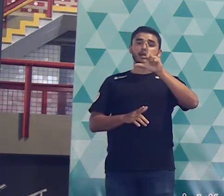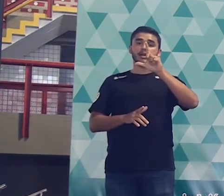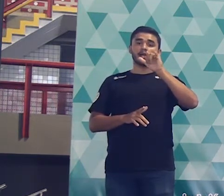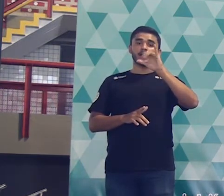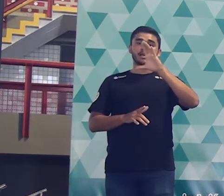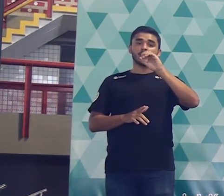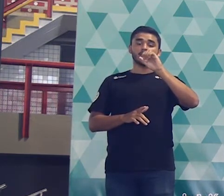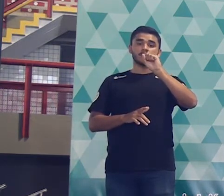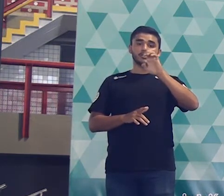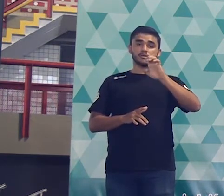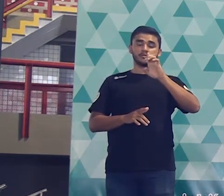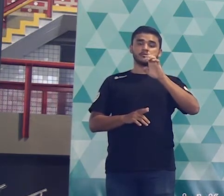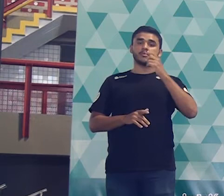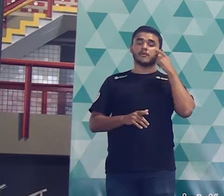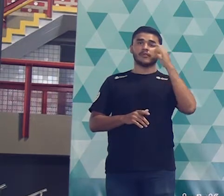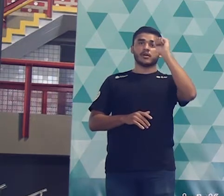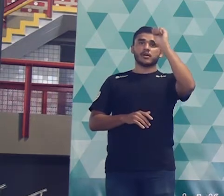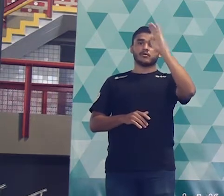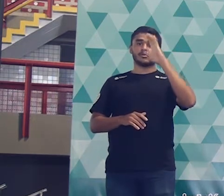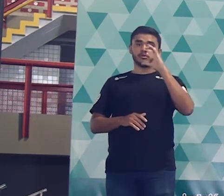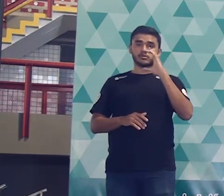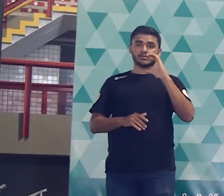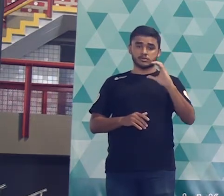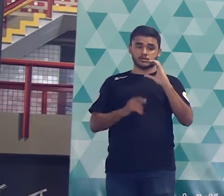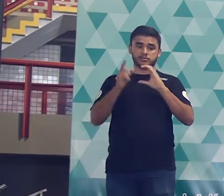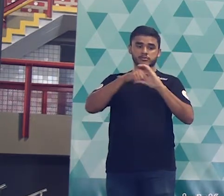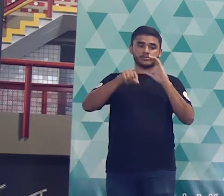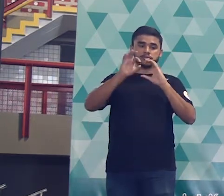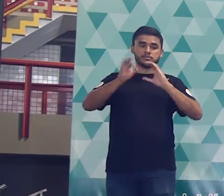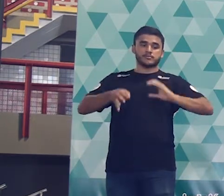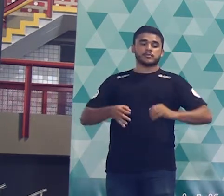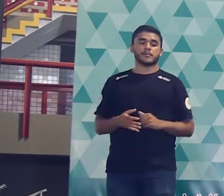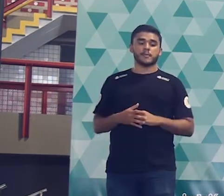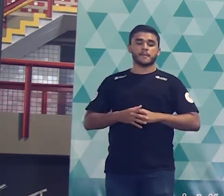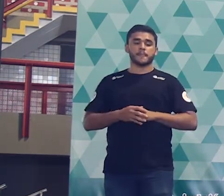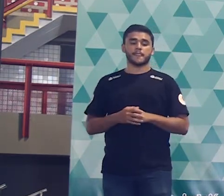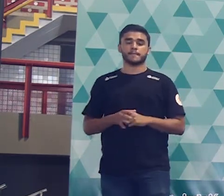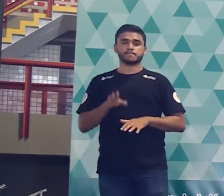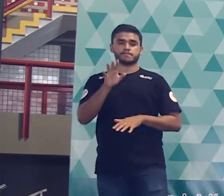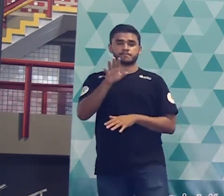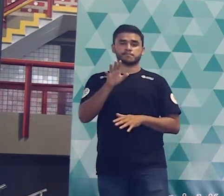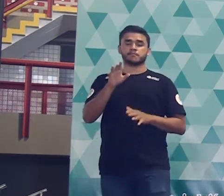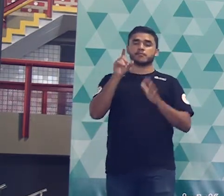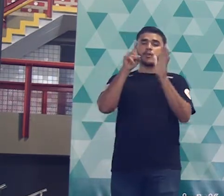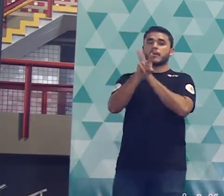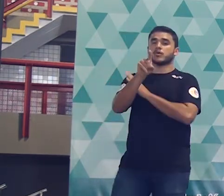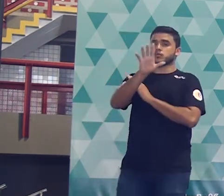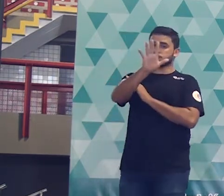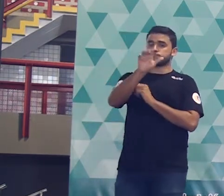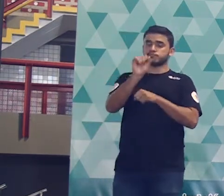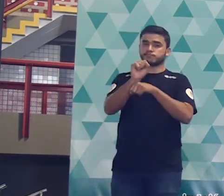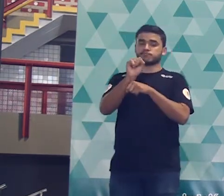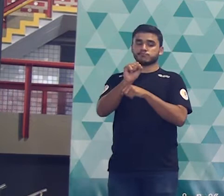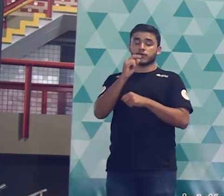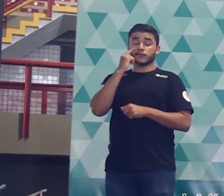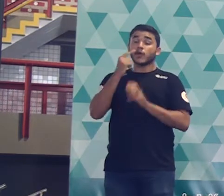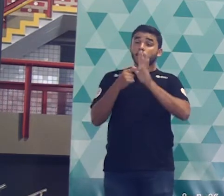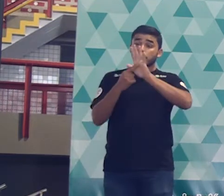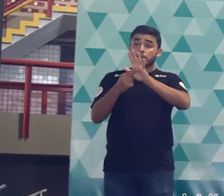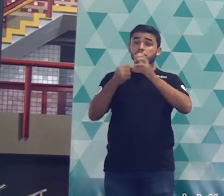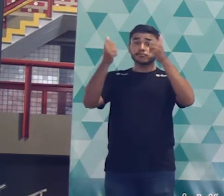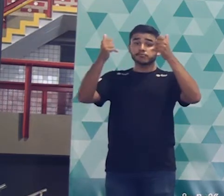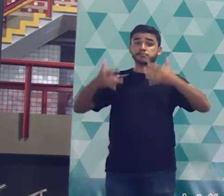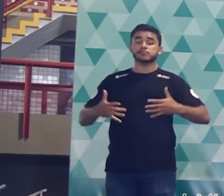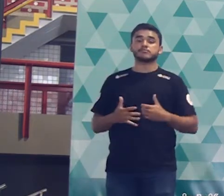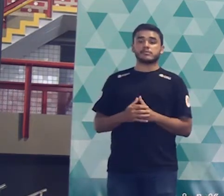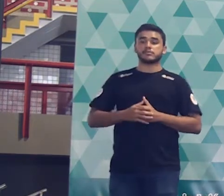Vamos para a próxima? Só que antes de entrar na próxima questão, eu vou mostrar um negocinho para vocês, que alguns alunos, quando observam,